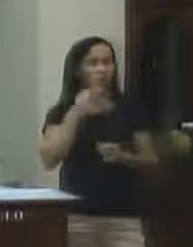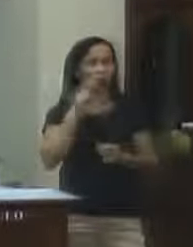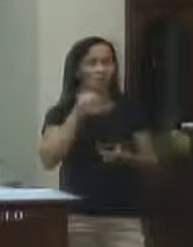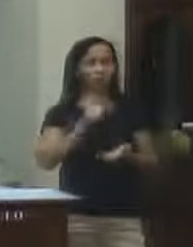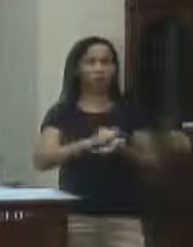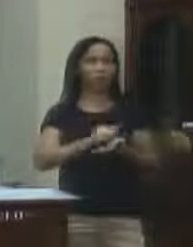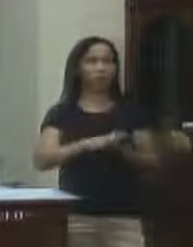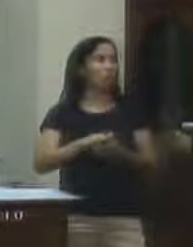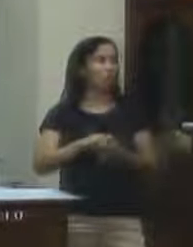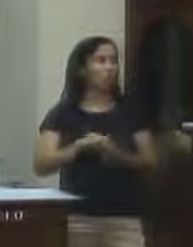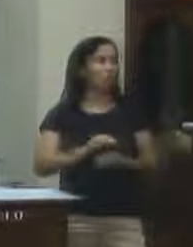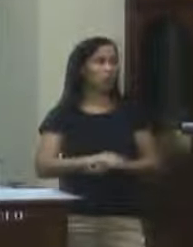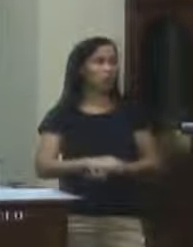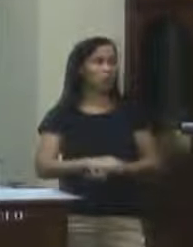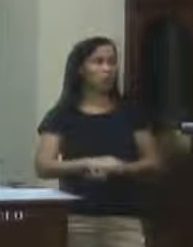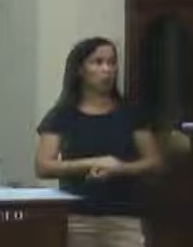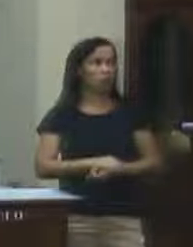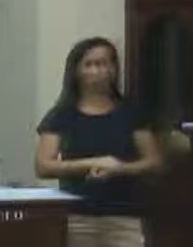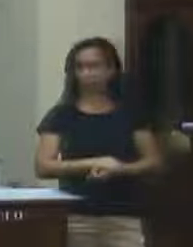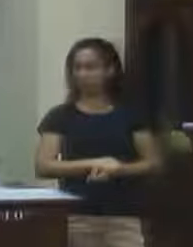cópia agora, eu também não sei.